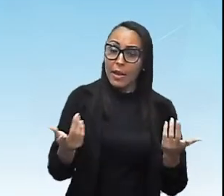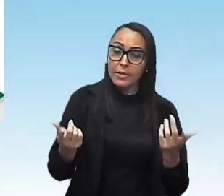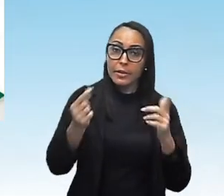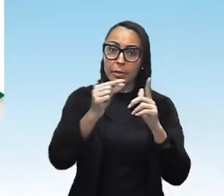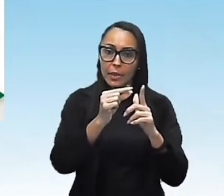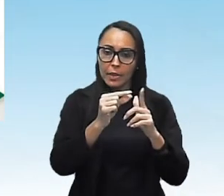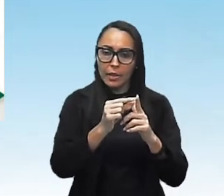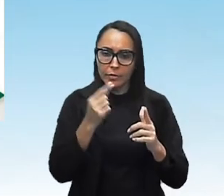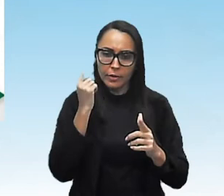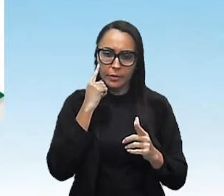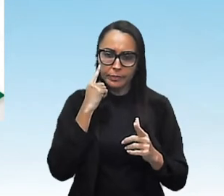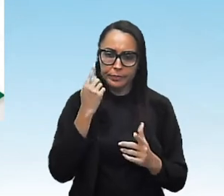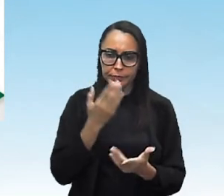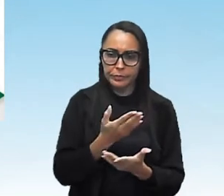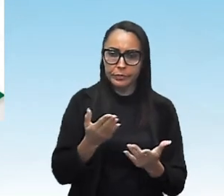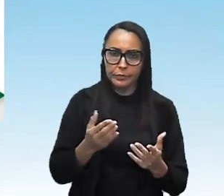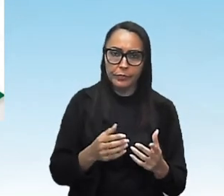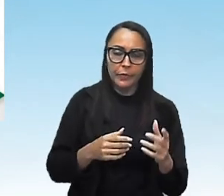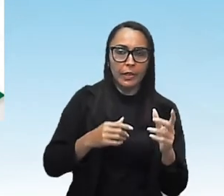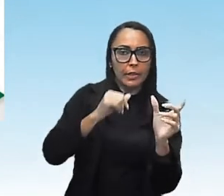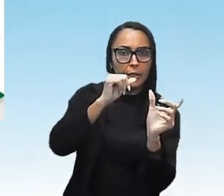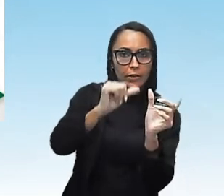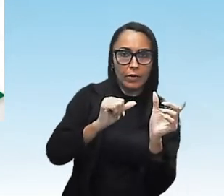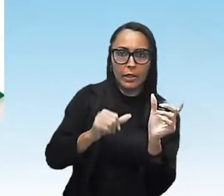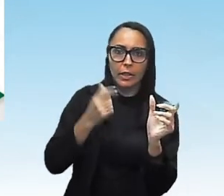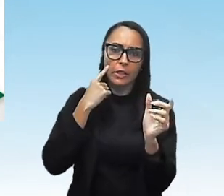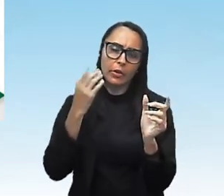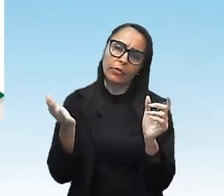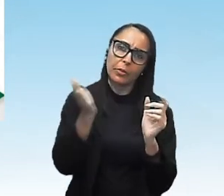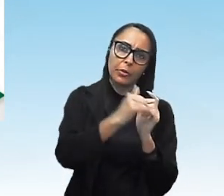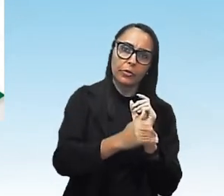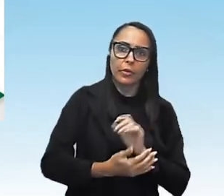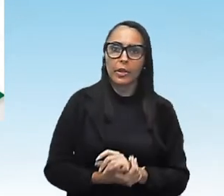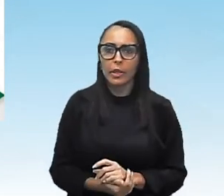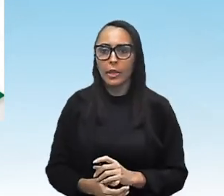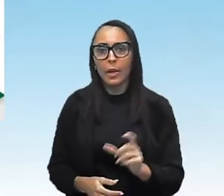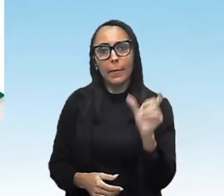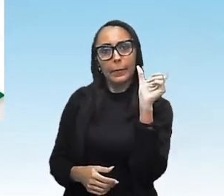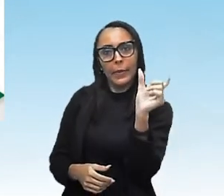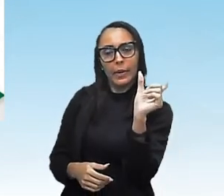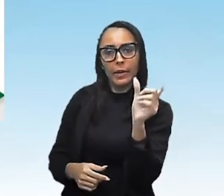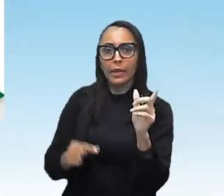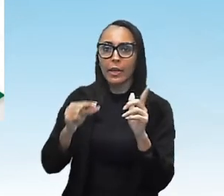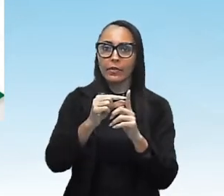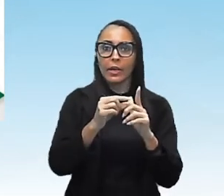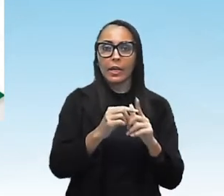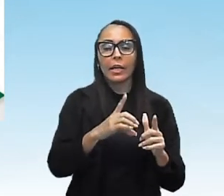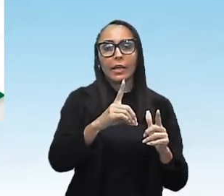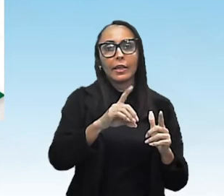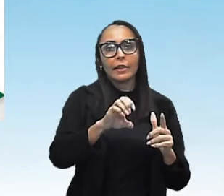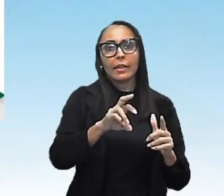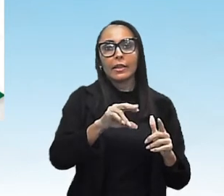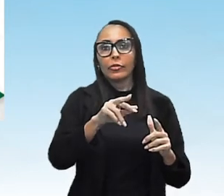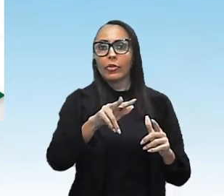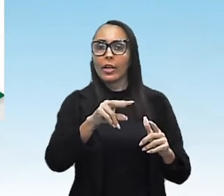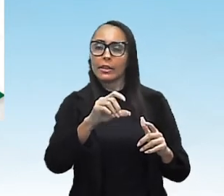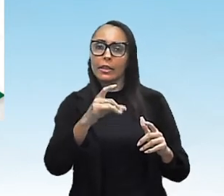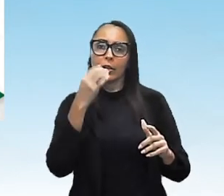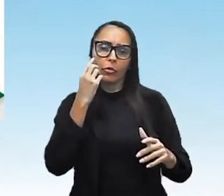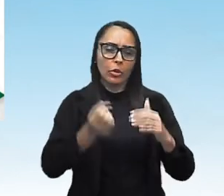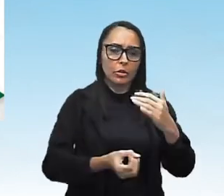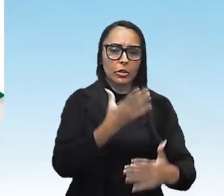a palavra derivada. Vamos ver. Já a palavra derivada é aquela que foi originada a partir